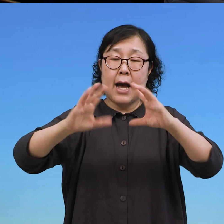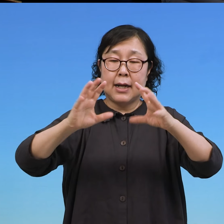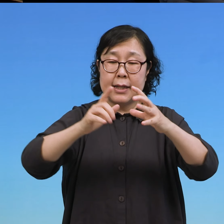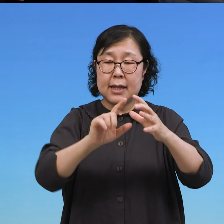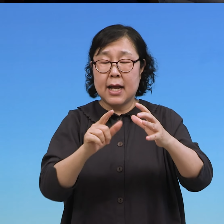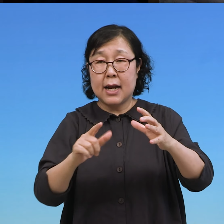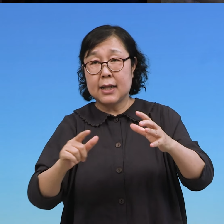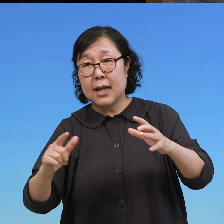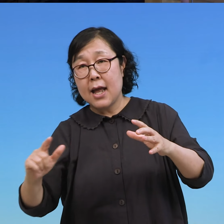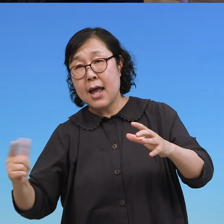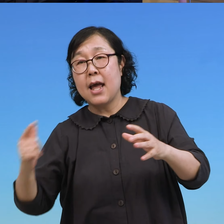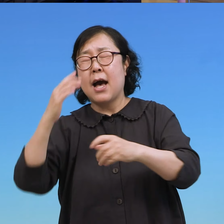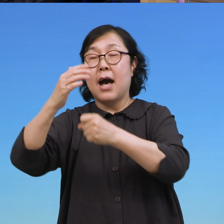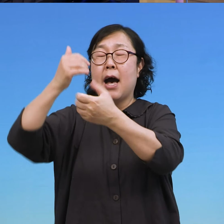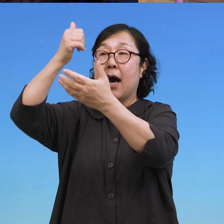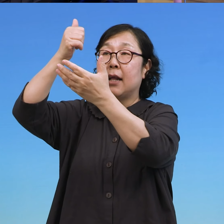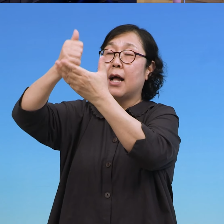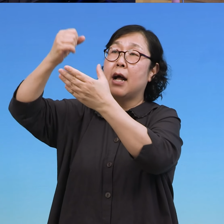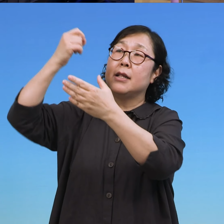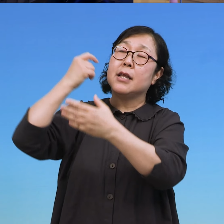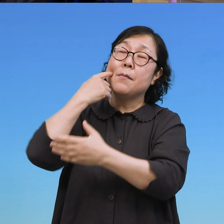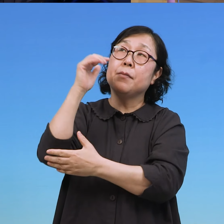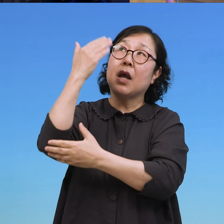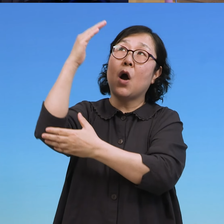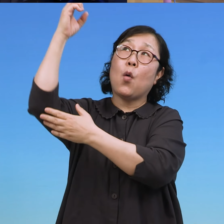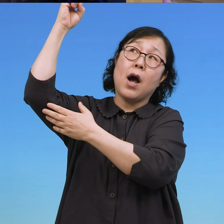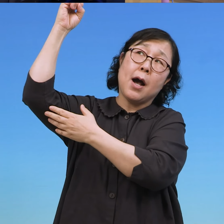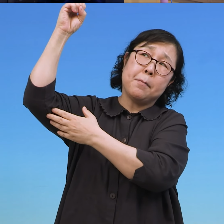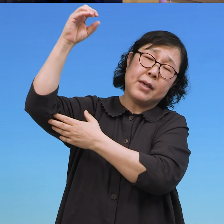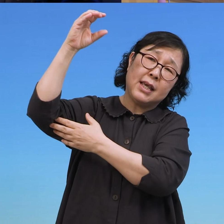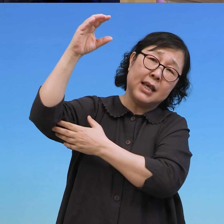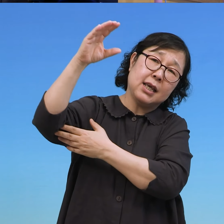열방에 하나님 영광 비추는